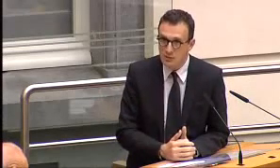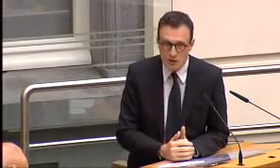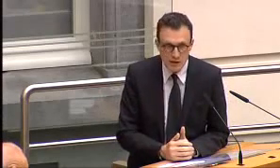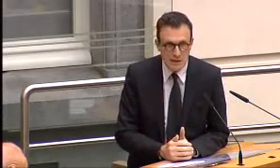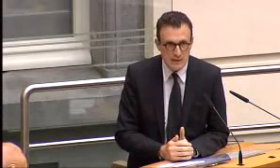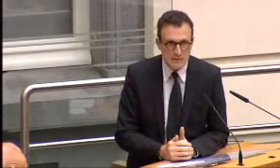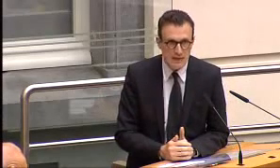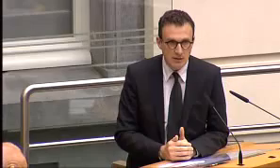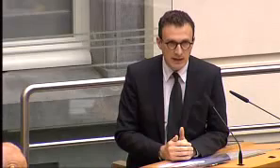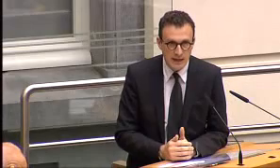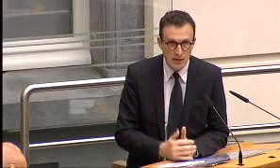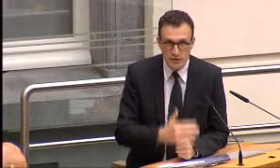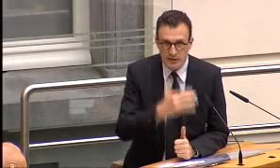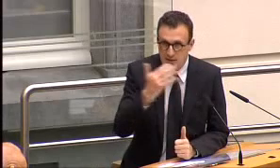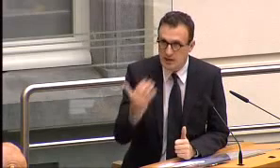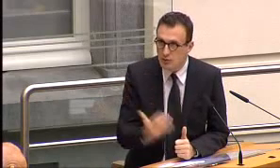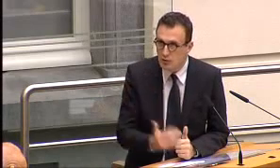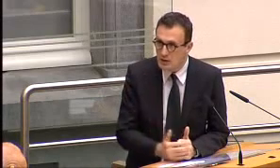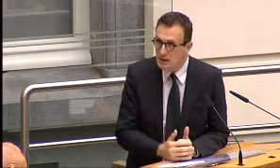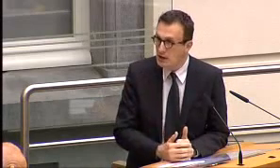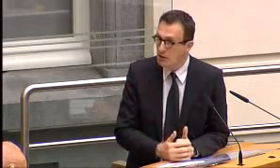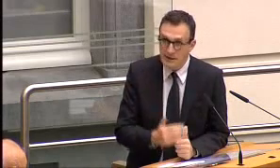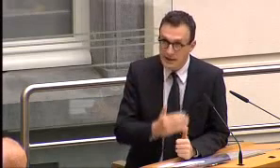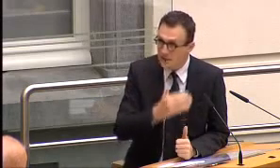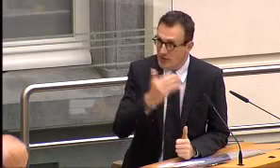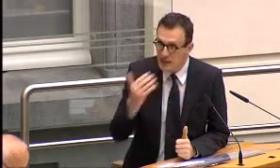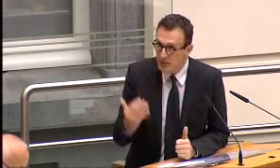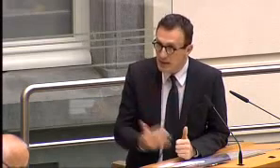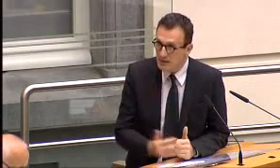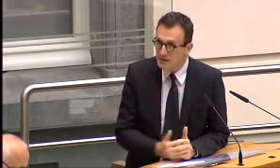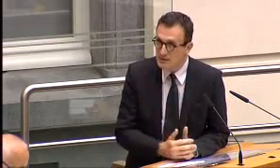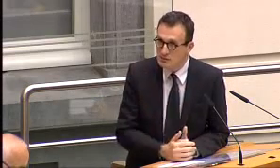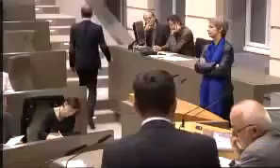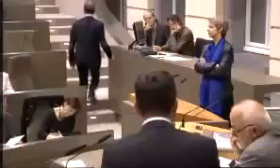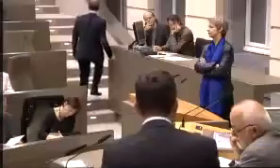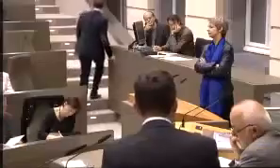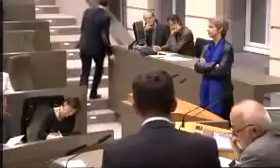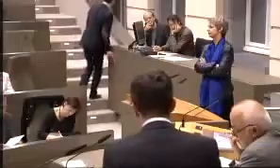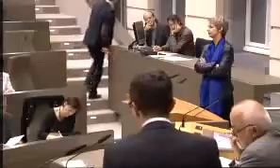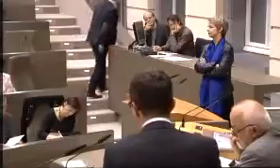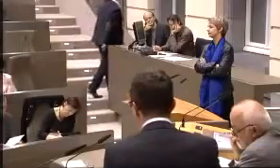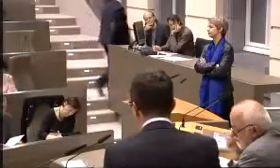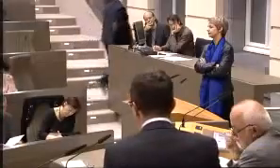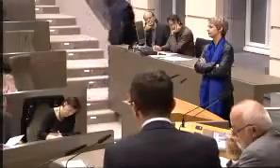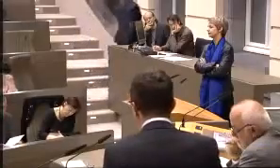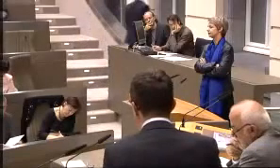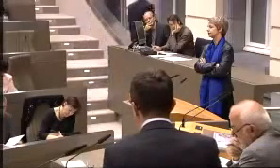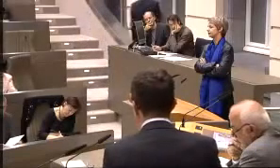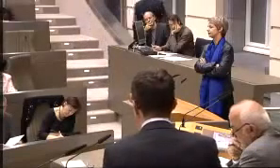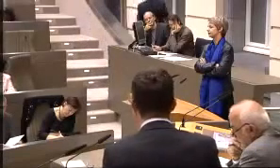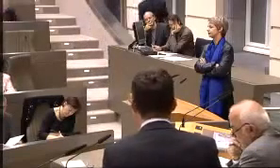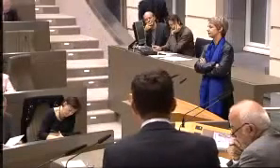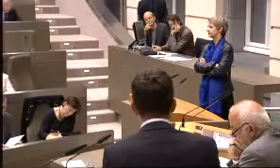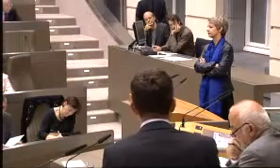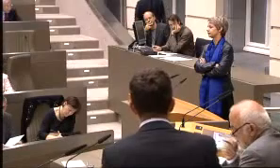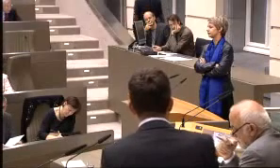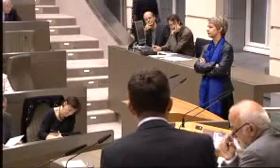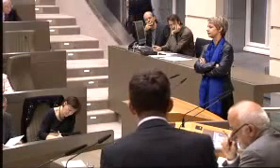worden, zeker wanneer, ondanks de technologie, er met een van die apparaten iets gebeurt, blijkt dat sommige apparaten toch een grote vorm van autonomie